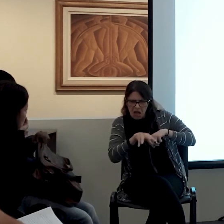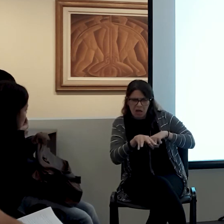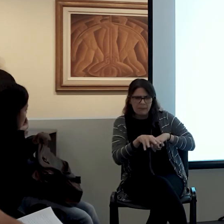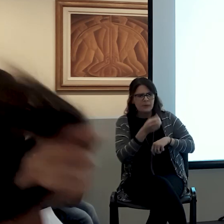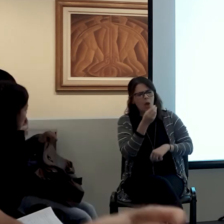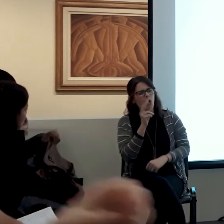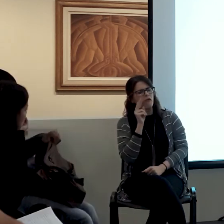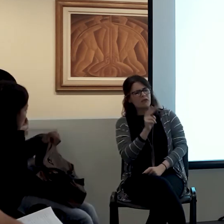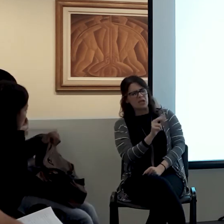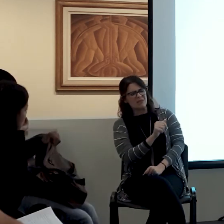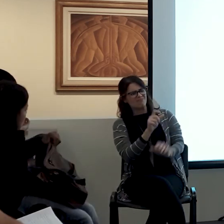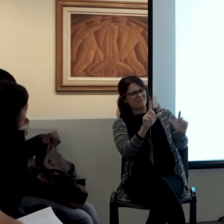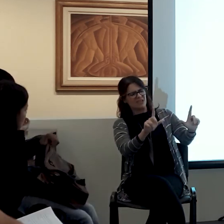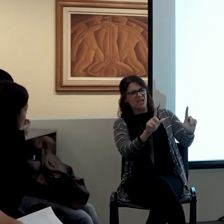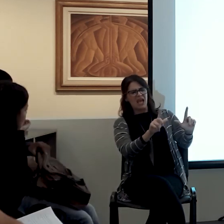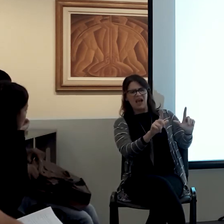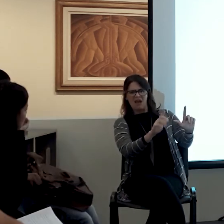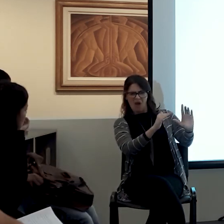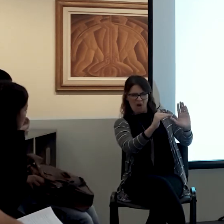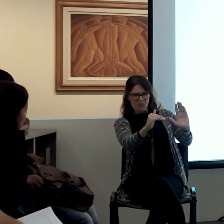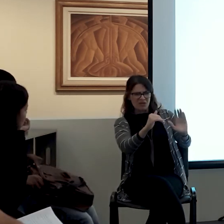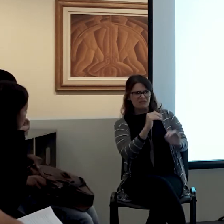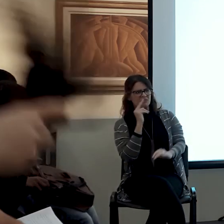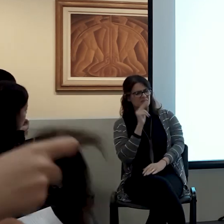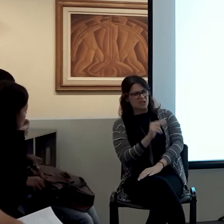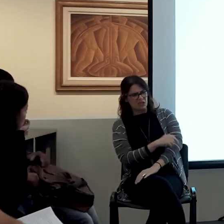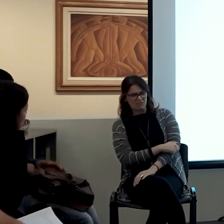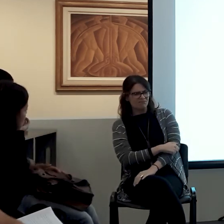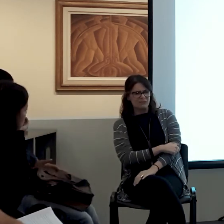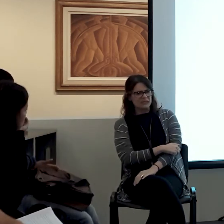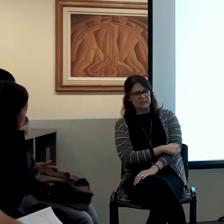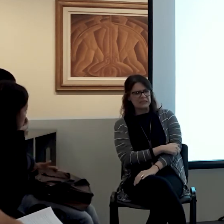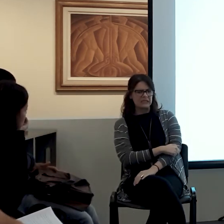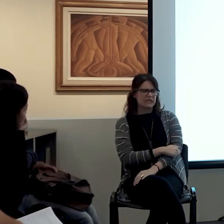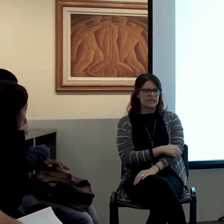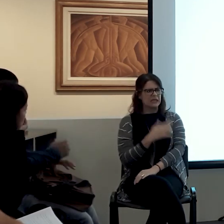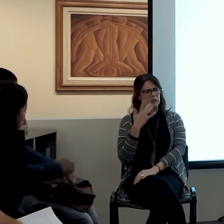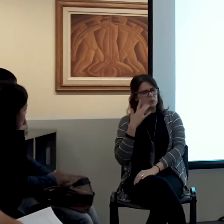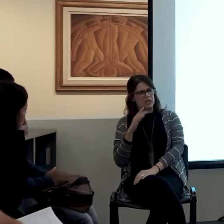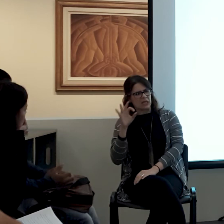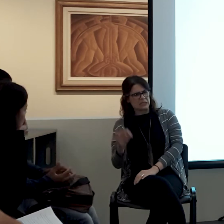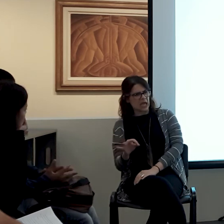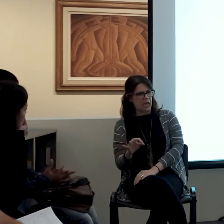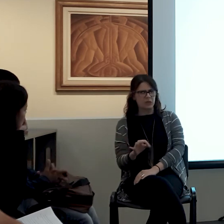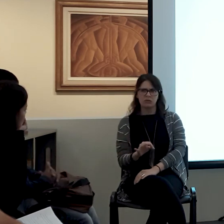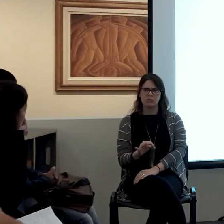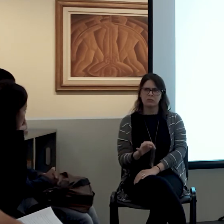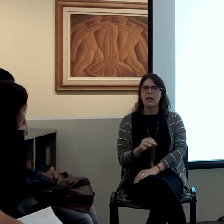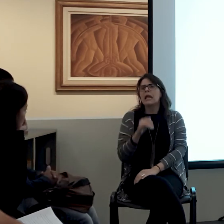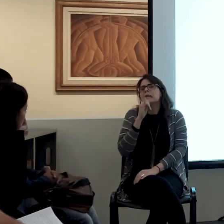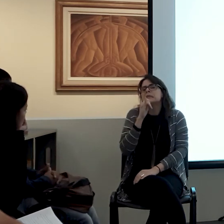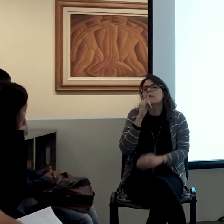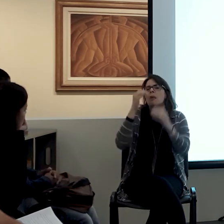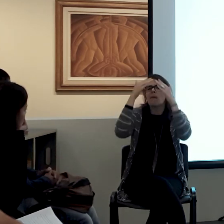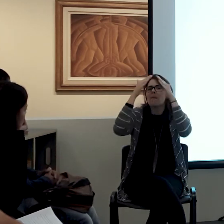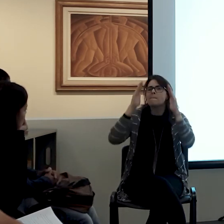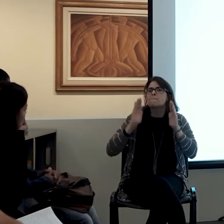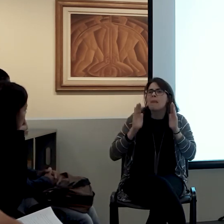maluco, quando algum papa, ou futuro papa, tem um chilique e resolve proibir alguma coisa, então eles convidam o sujeito lá para